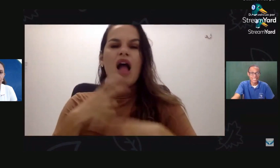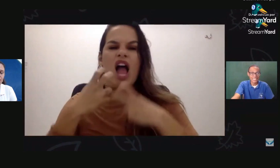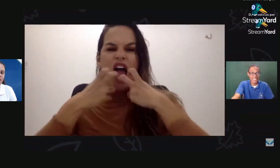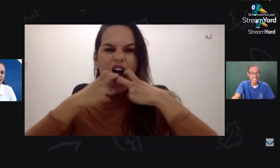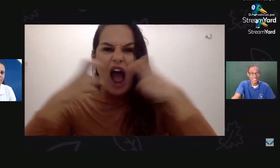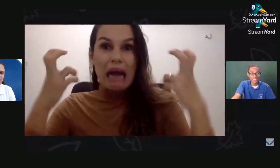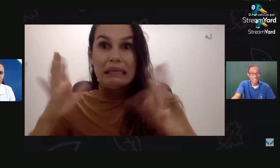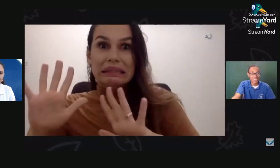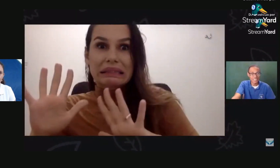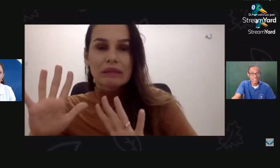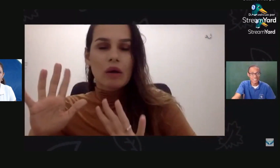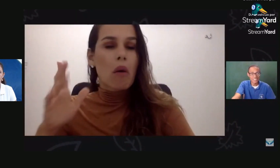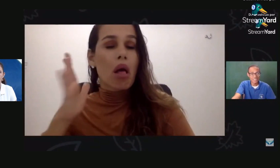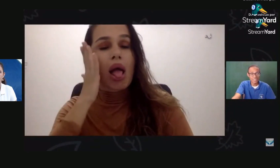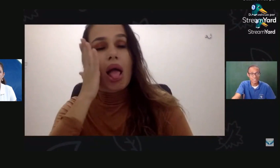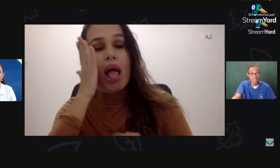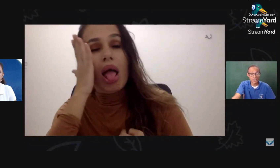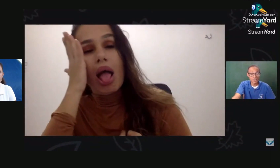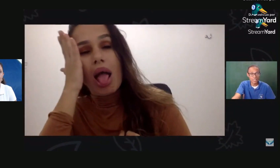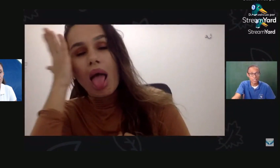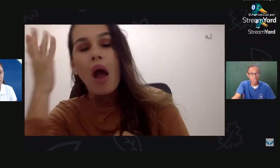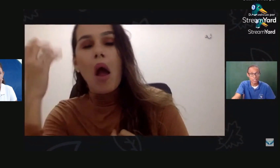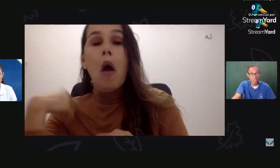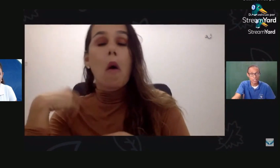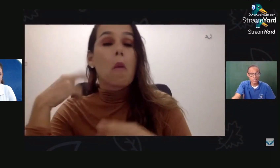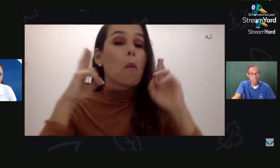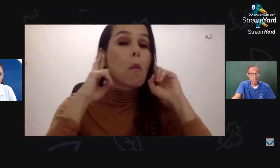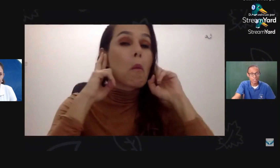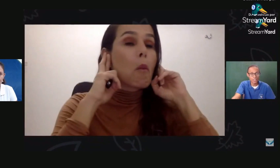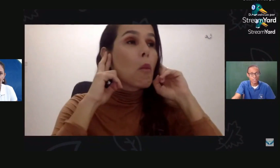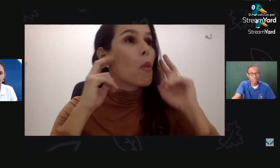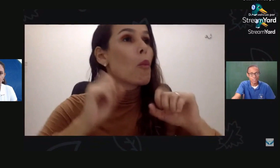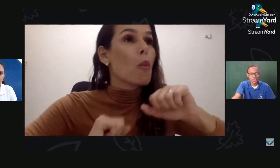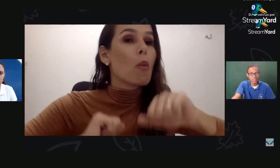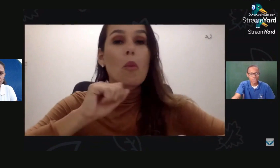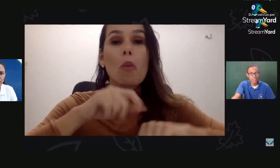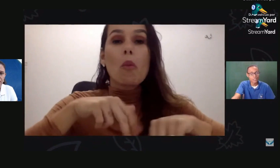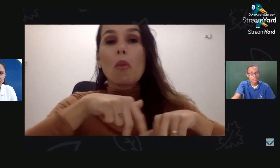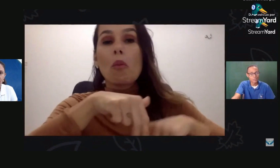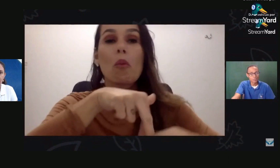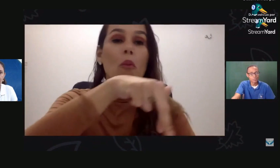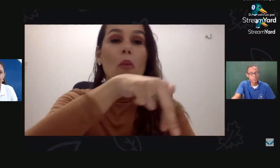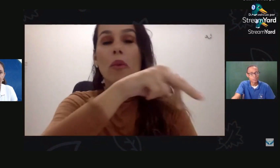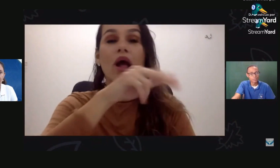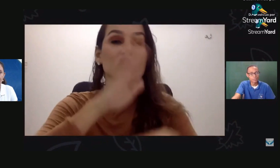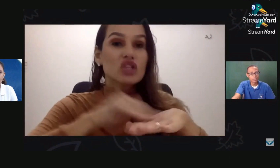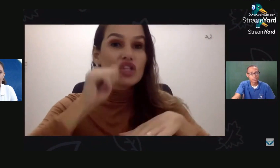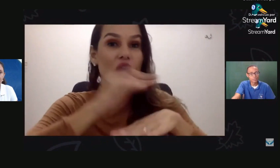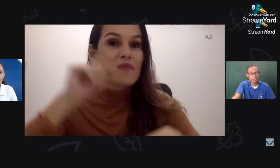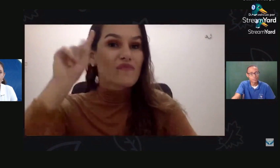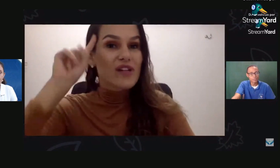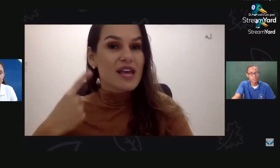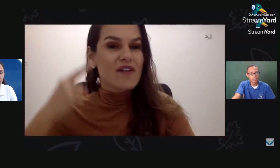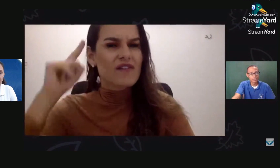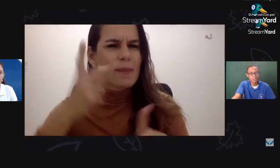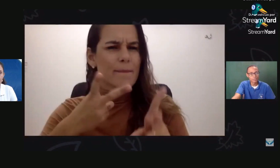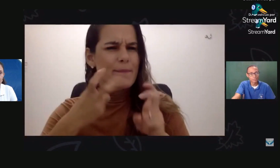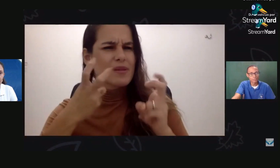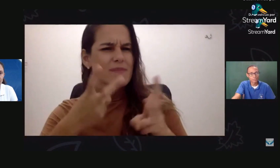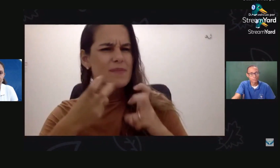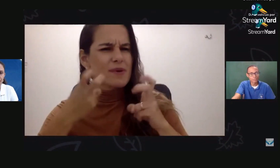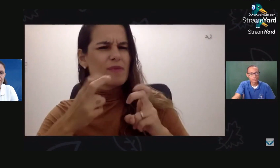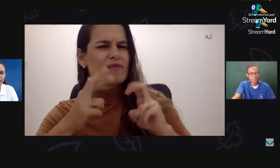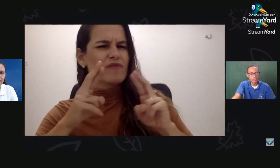por exemplo, a janela batia forte, as pessoas gritavam, e eu sempre estava ali, né, cômoda, porque eu não